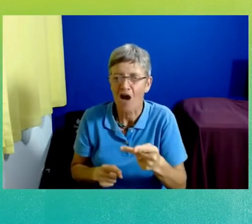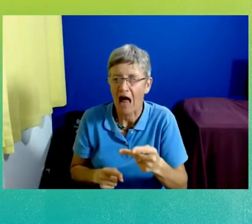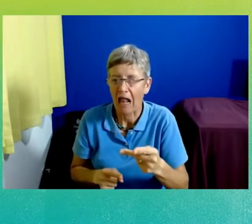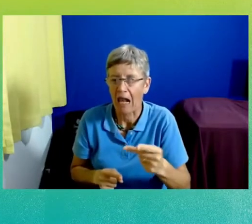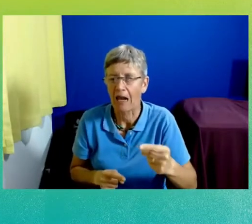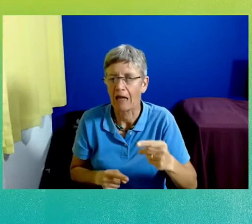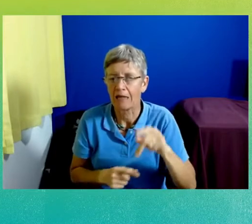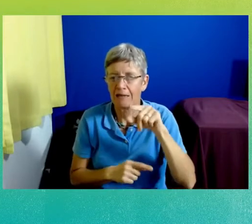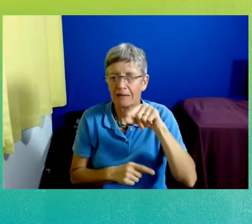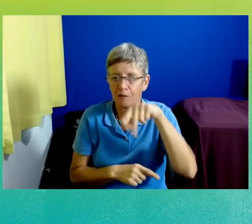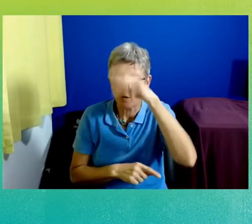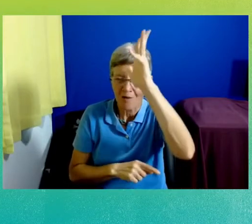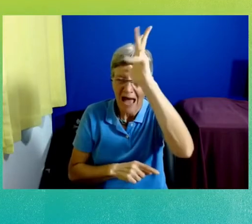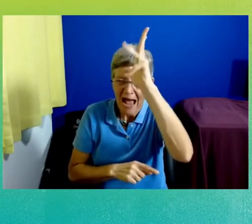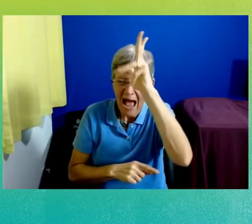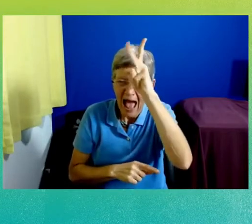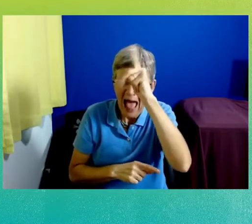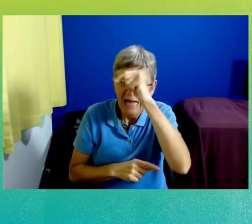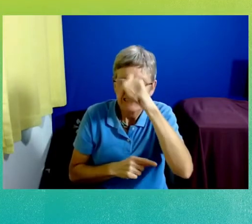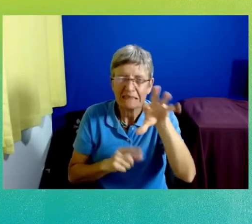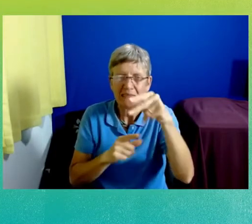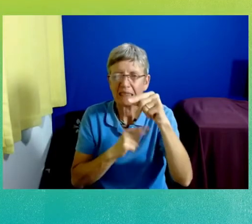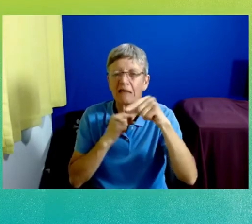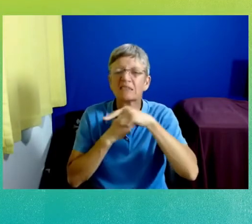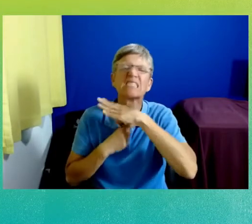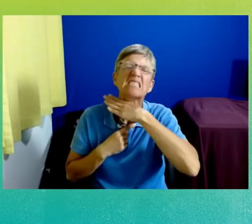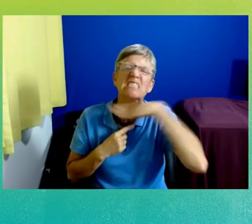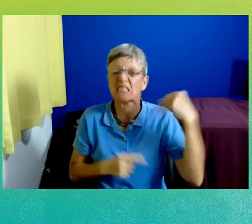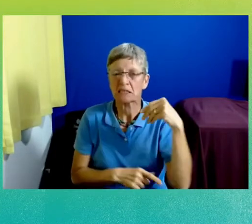pessoa fica ali com medo mesmo, ela passa a sentir.